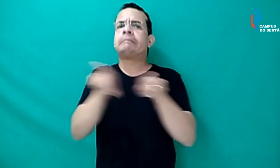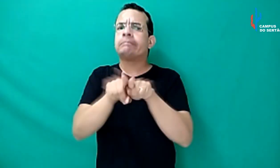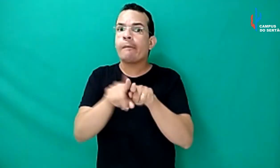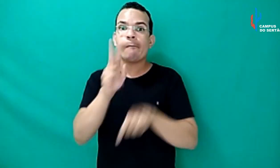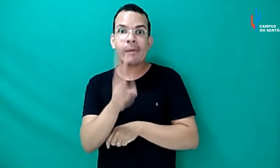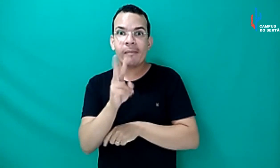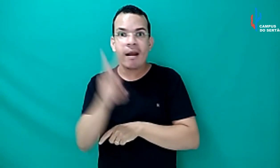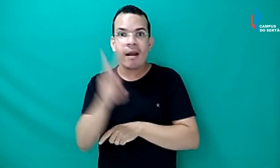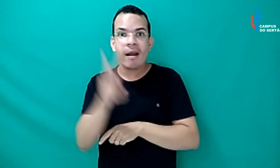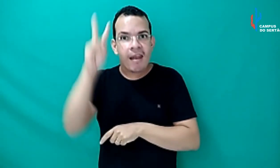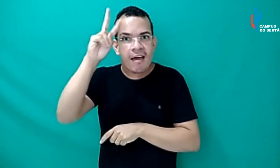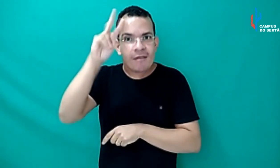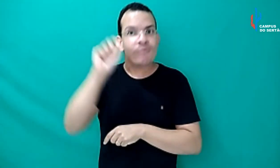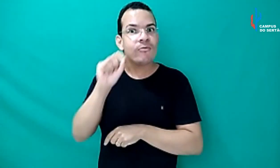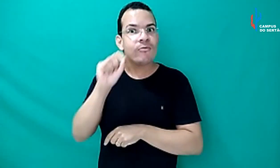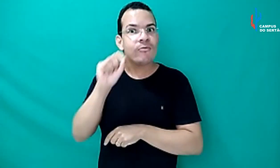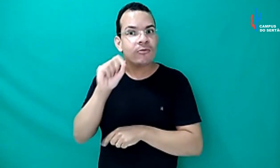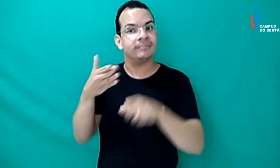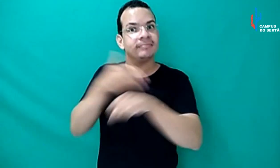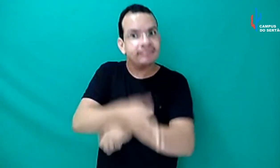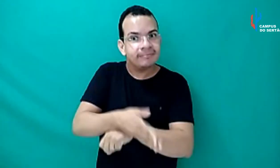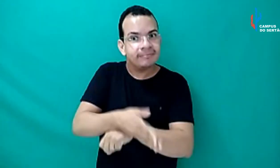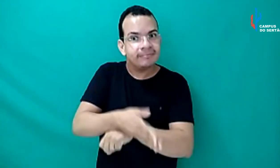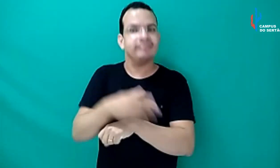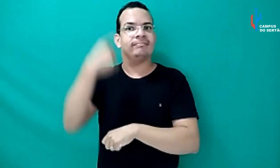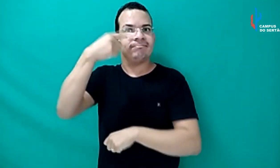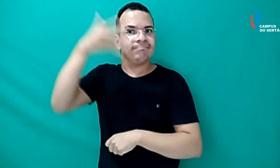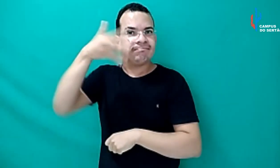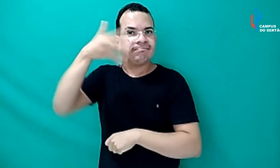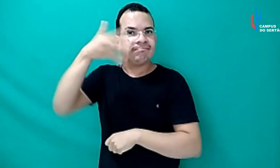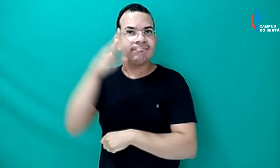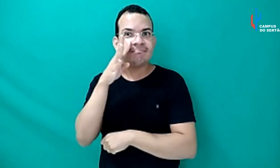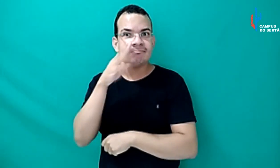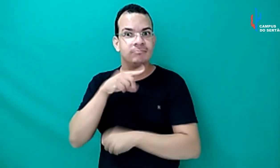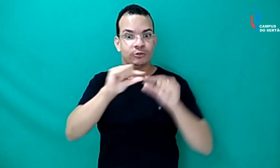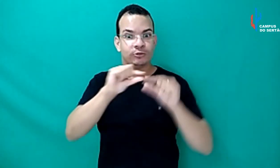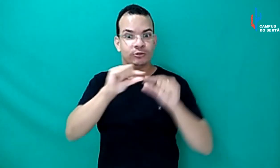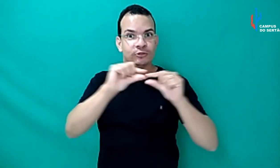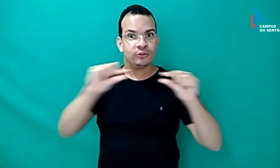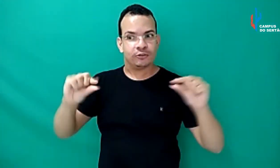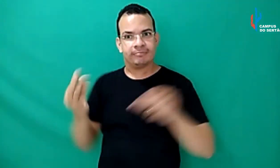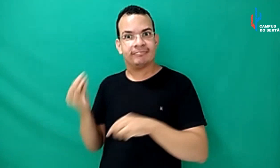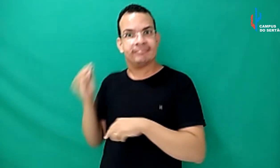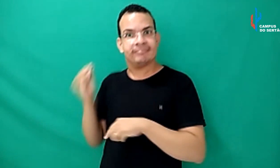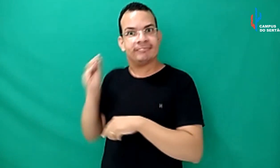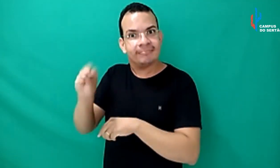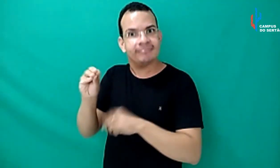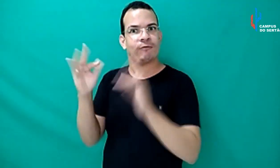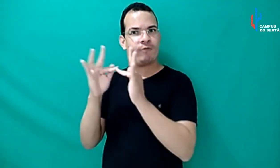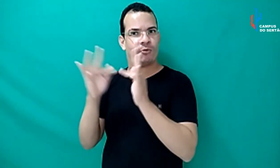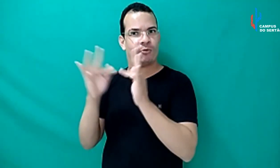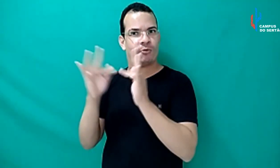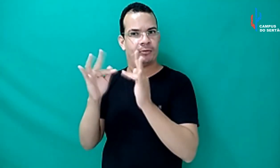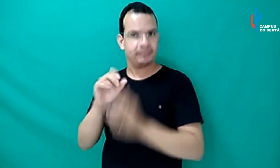esse momento, será de muito instrutivo. Tá? Lembrando que sempre